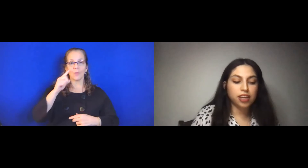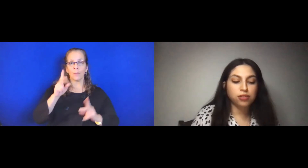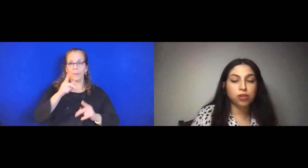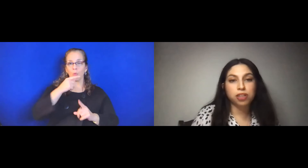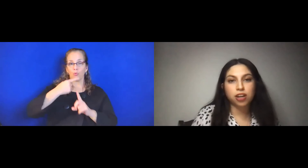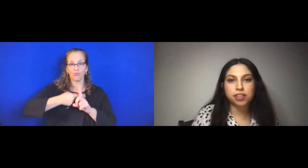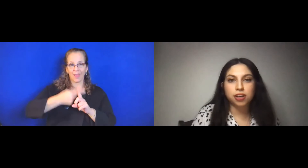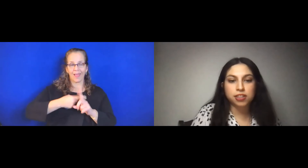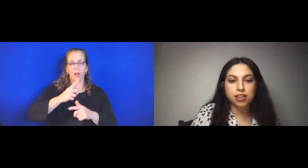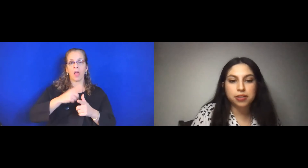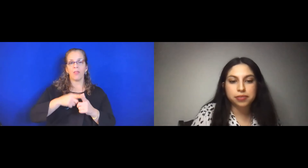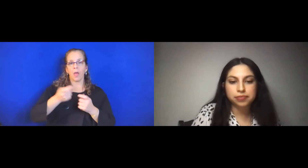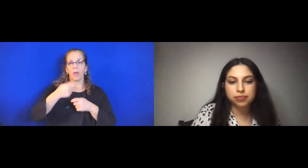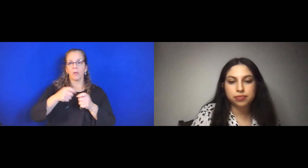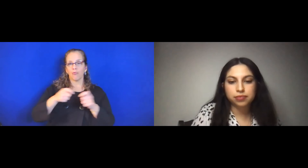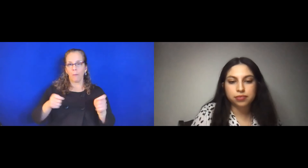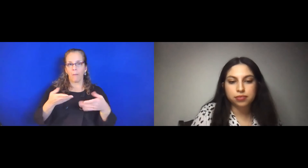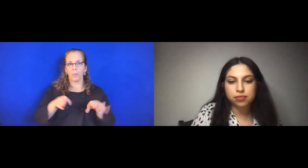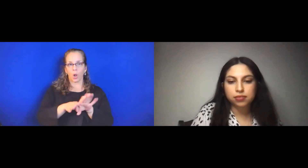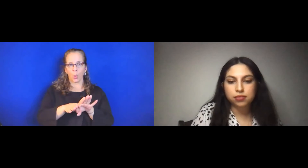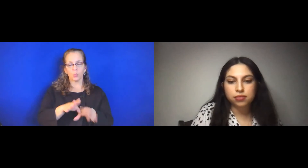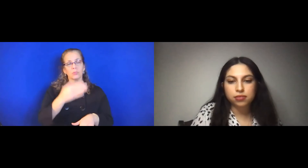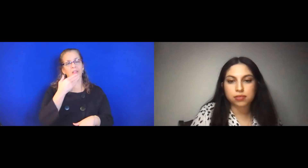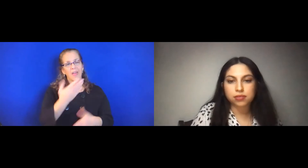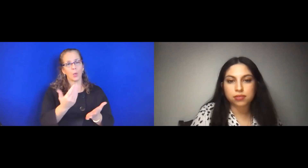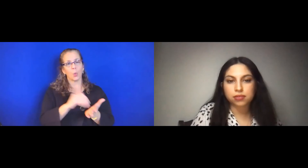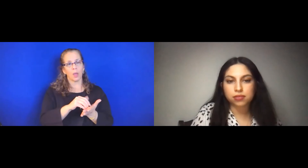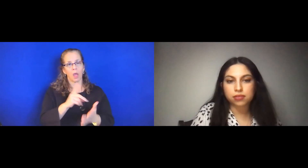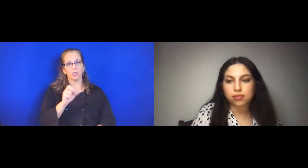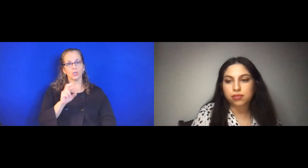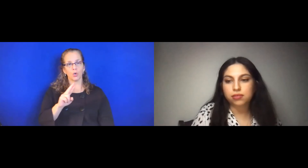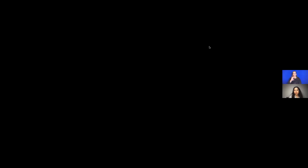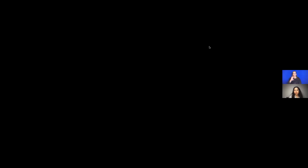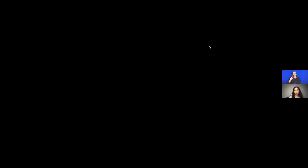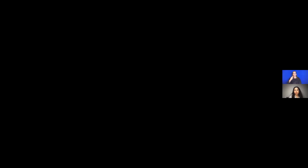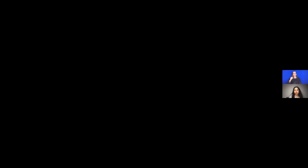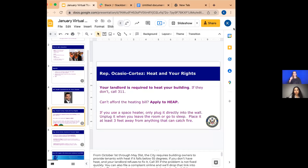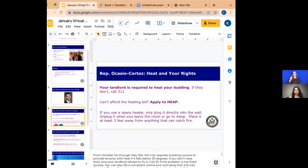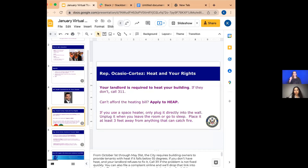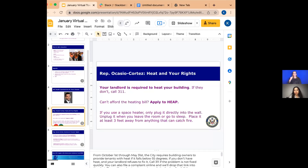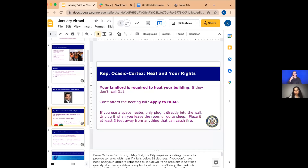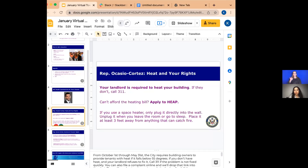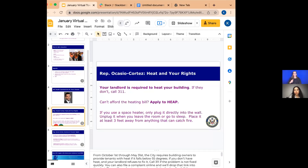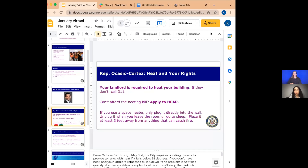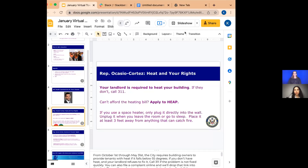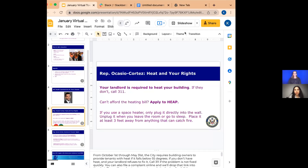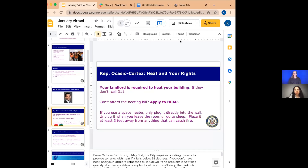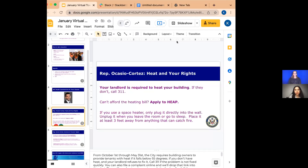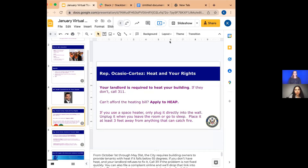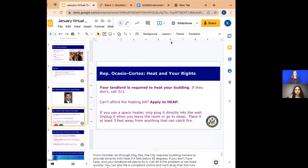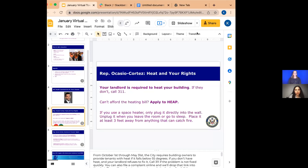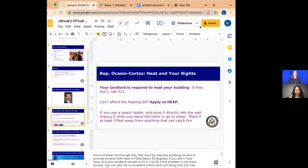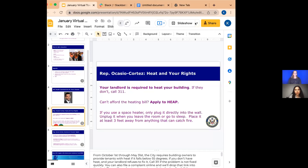这个国会议员没有办法来到我们中间。那我会继续